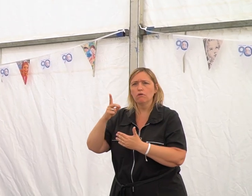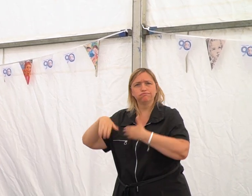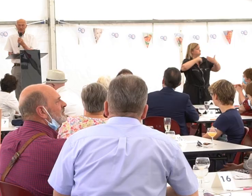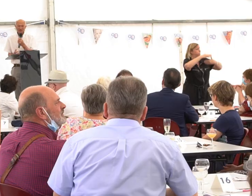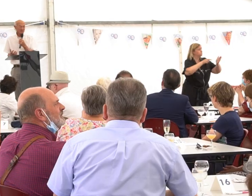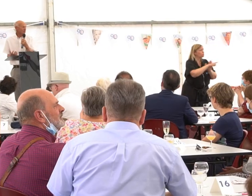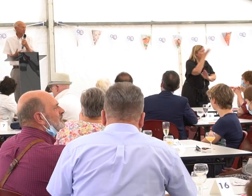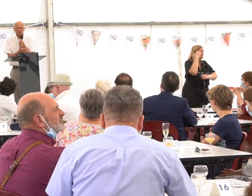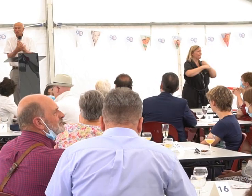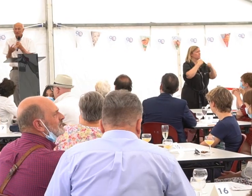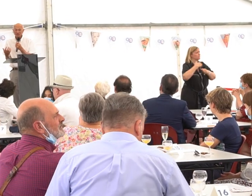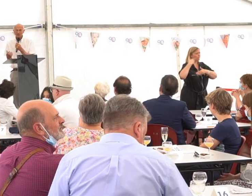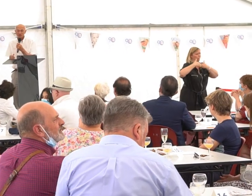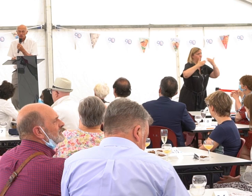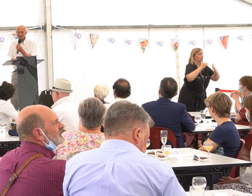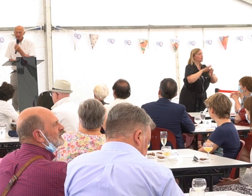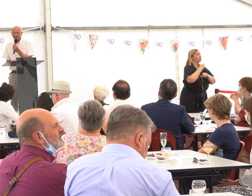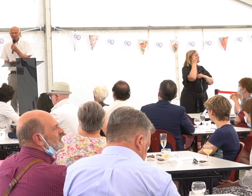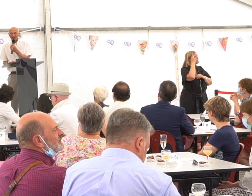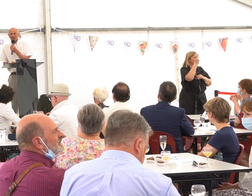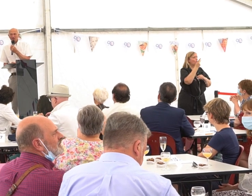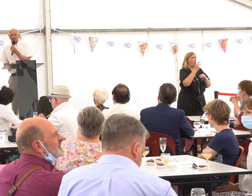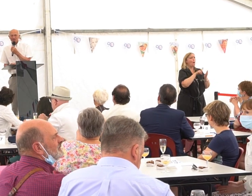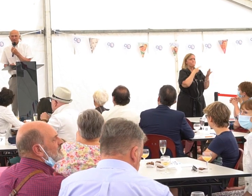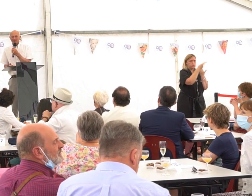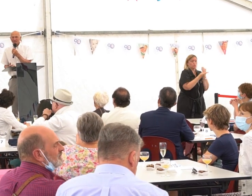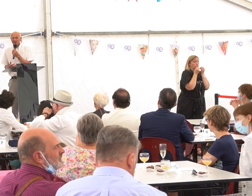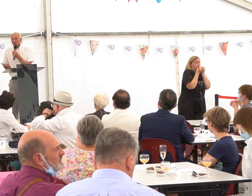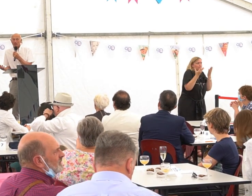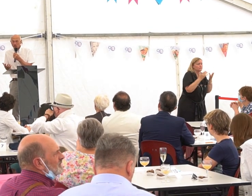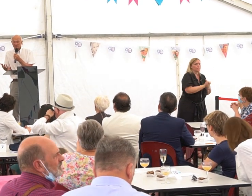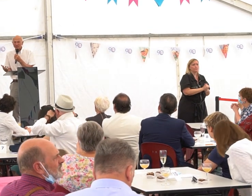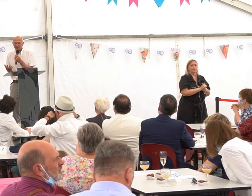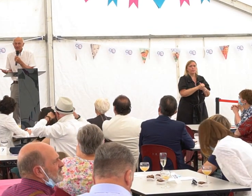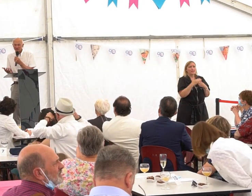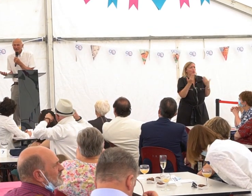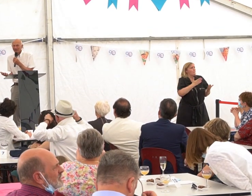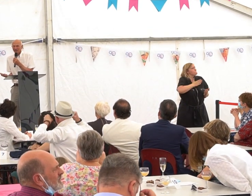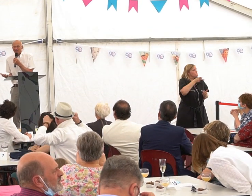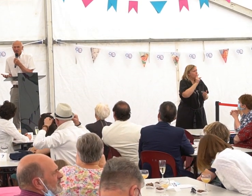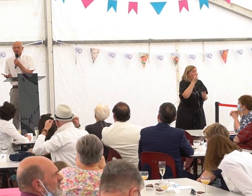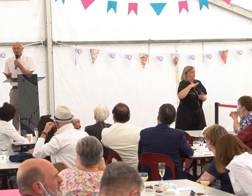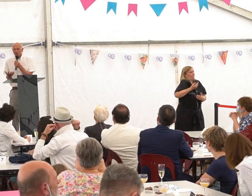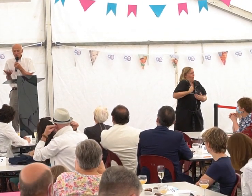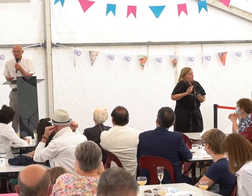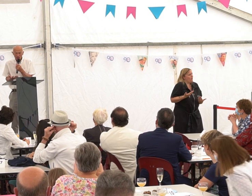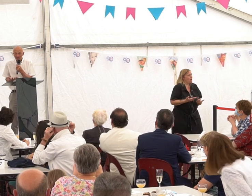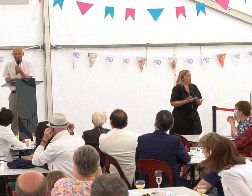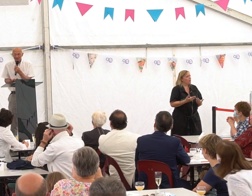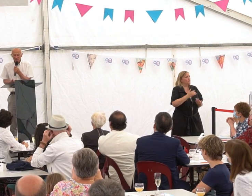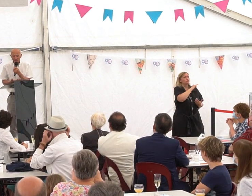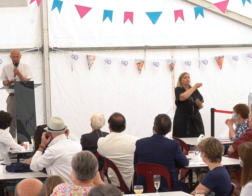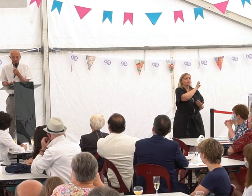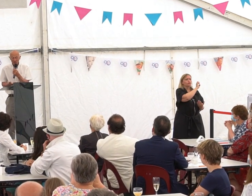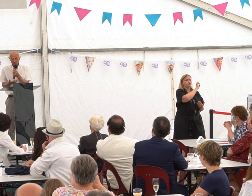années maintenant, à faire vivre ce magnifique projet. Voilà, mon papa aurait été très très fier. Jean-Louis, mon